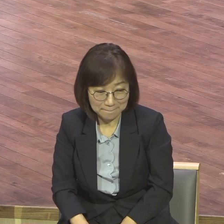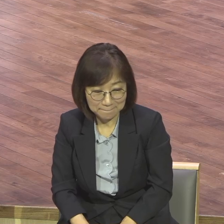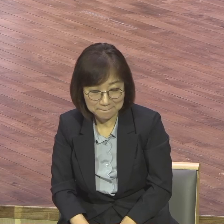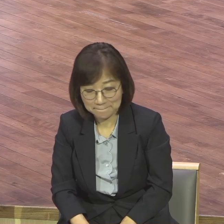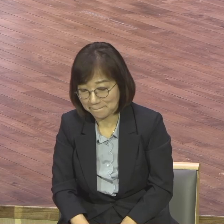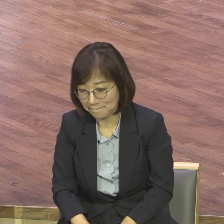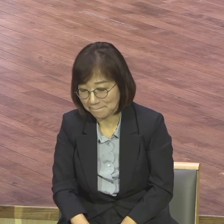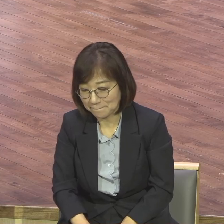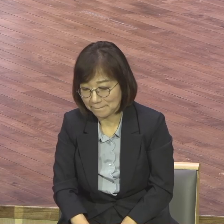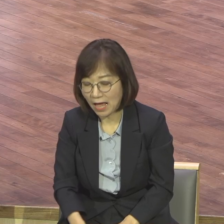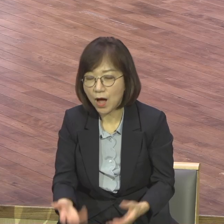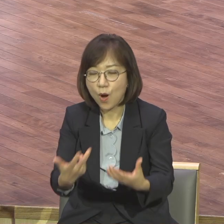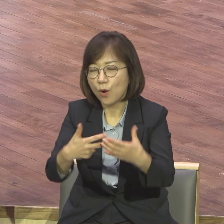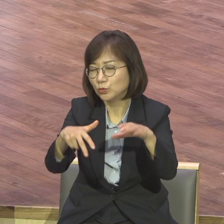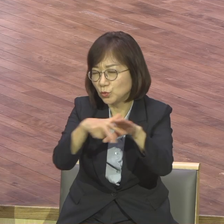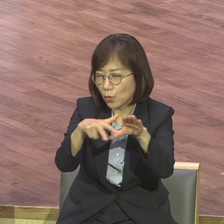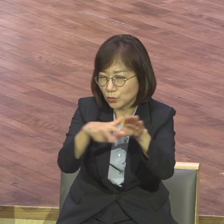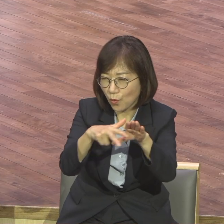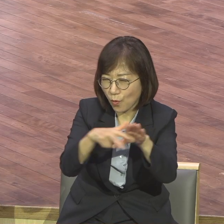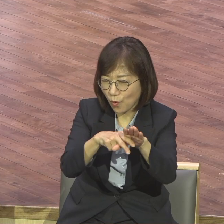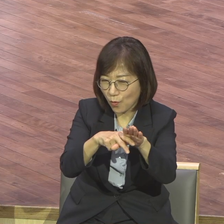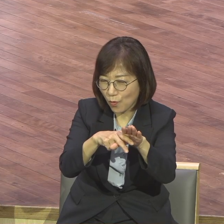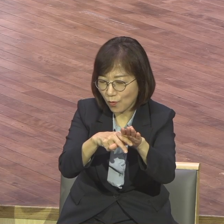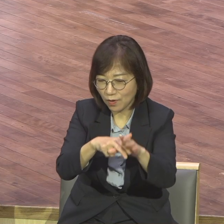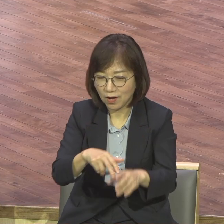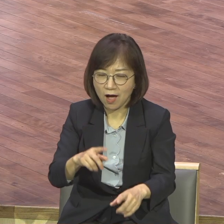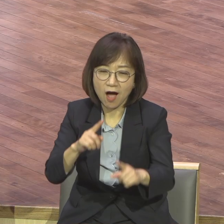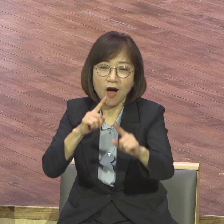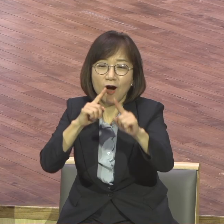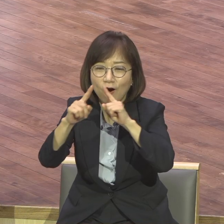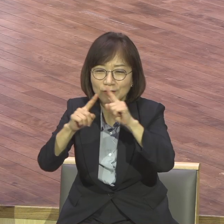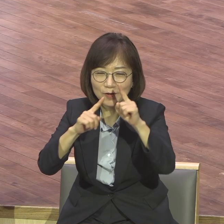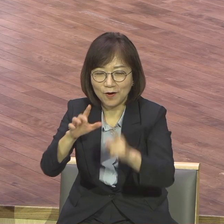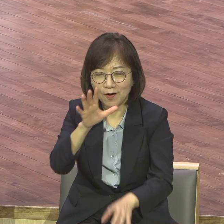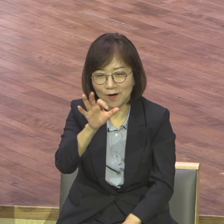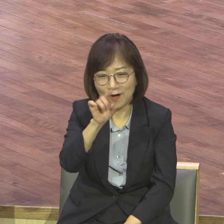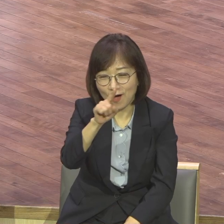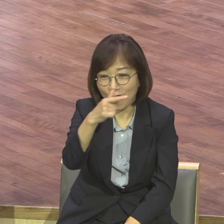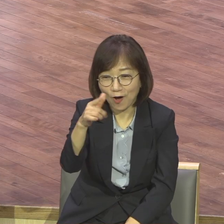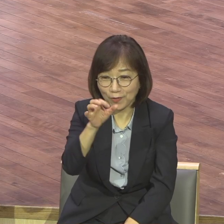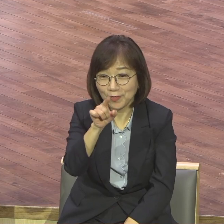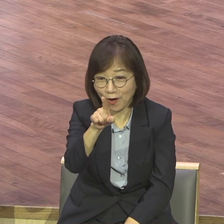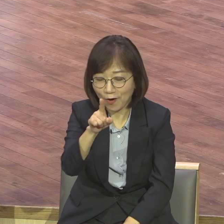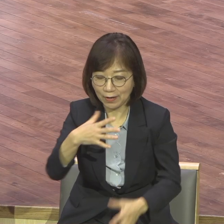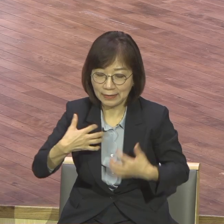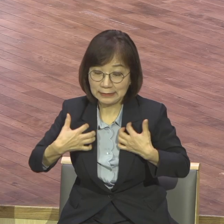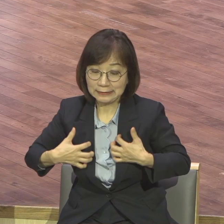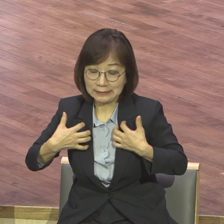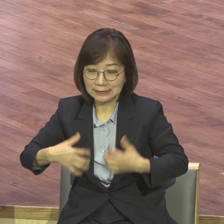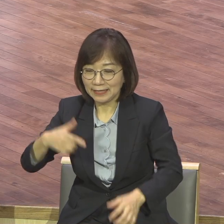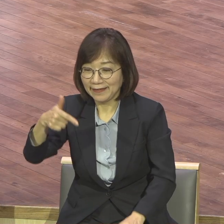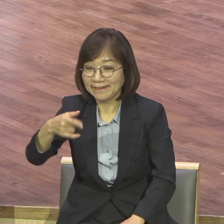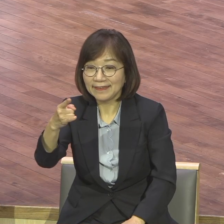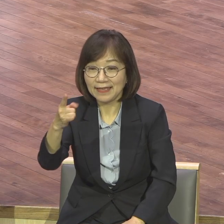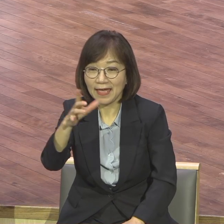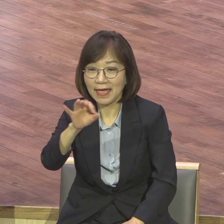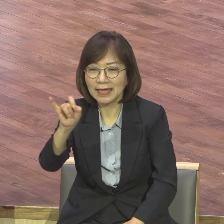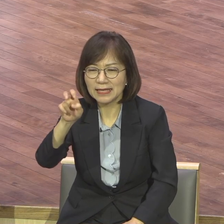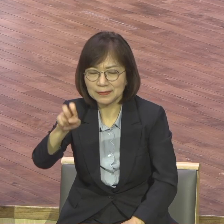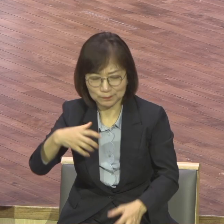게임에 빠지지 마라. 종교적 언어 게임을 경계하라. 그렇게